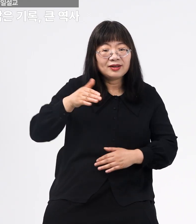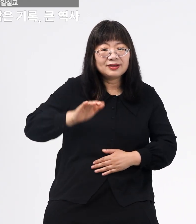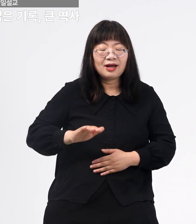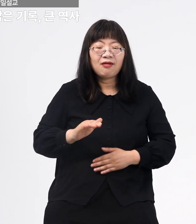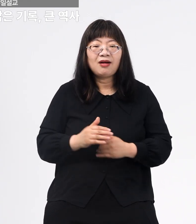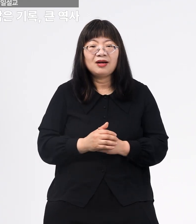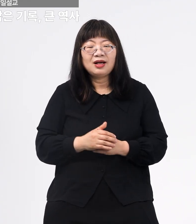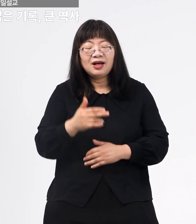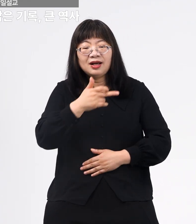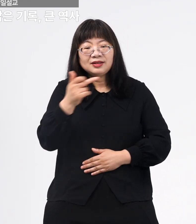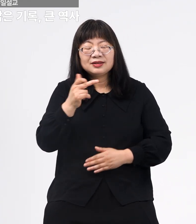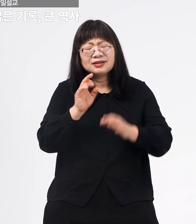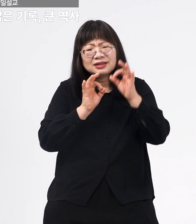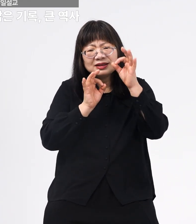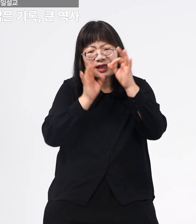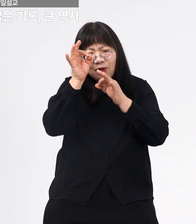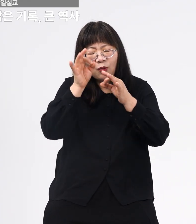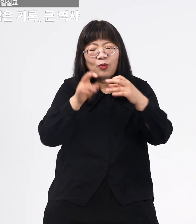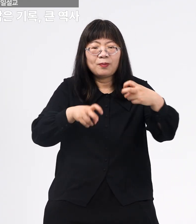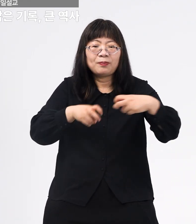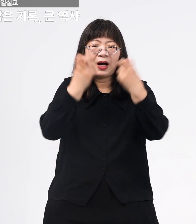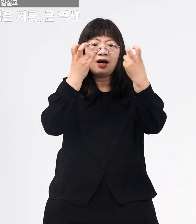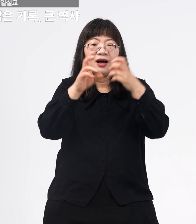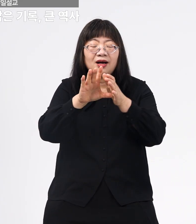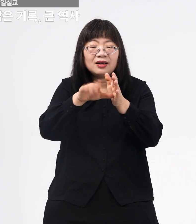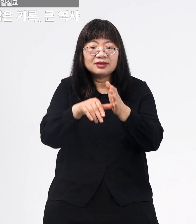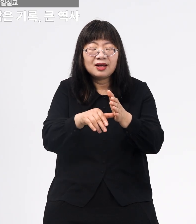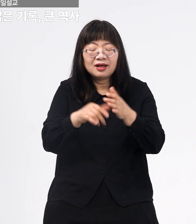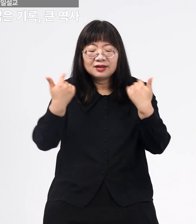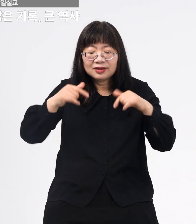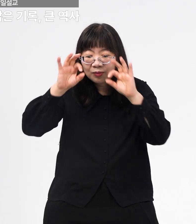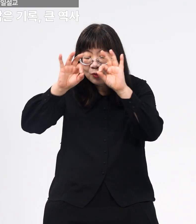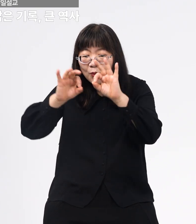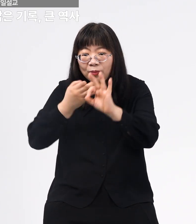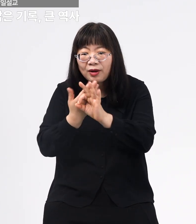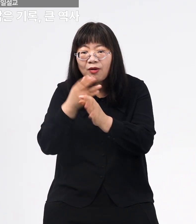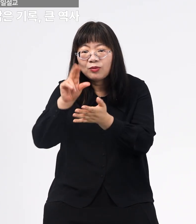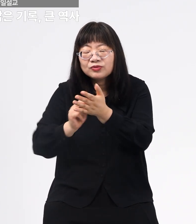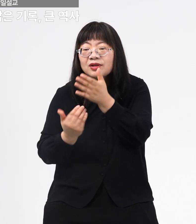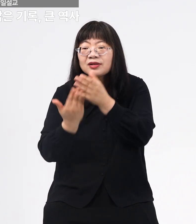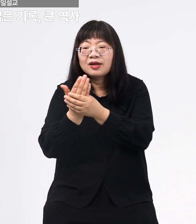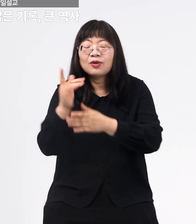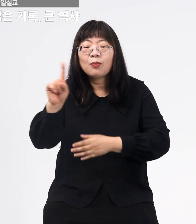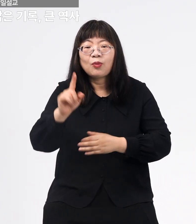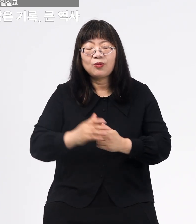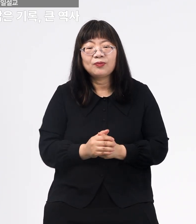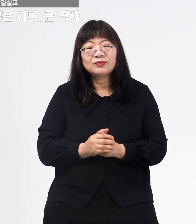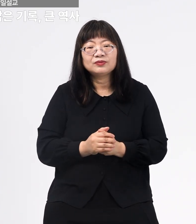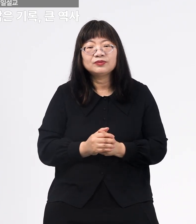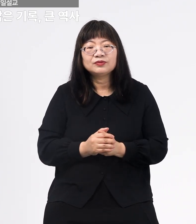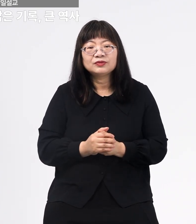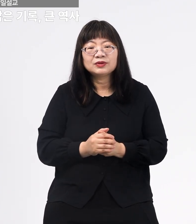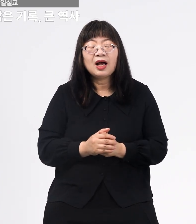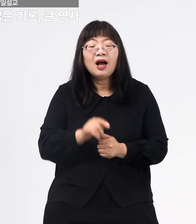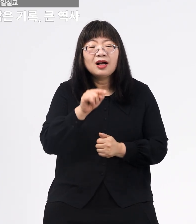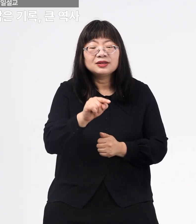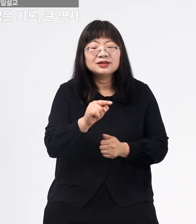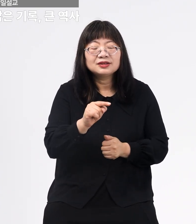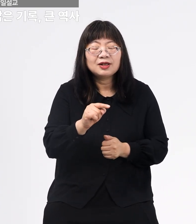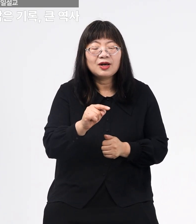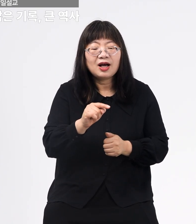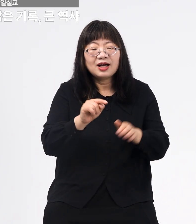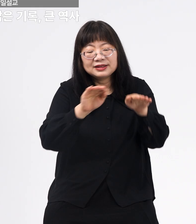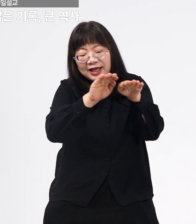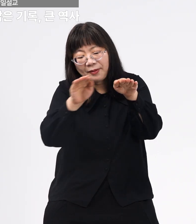대형 사고가 터질 때나 이럴 때 늘 보면 어디서 문제가 생깁니까? 네, 그 보이지 않는